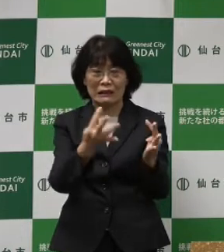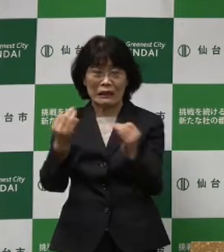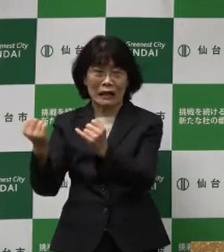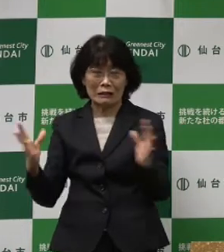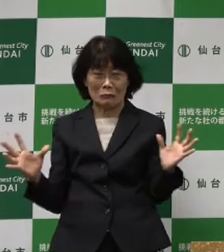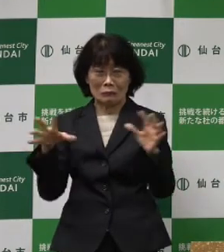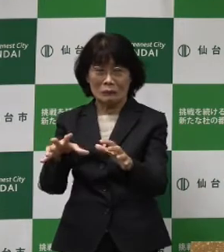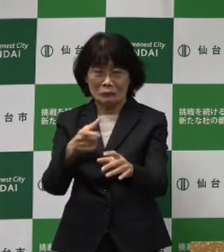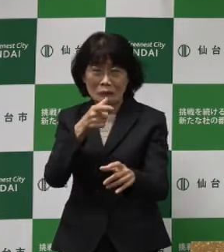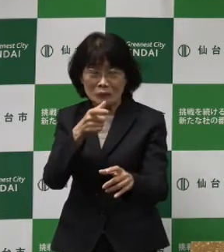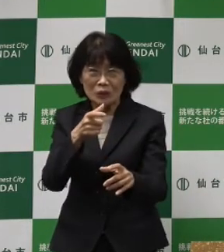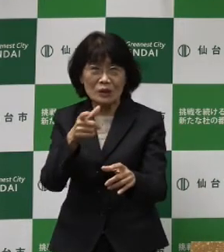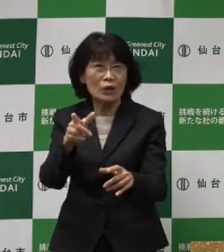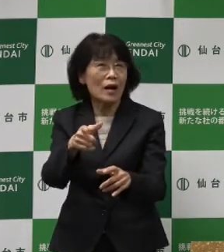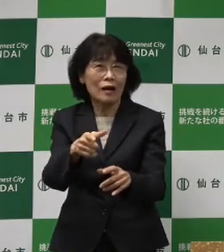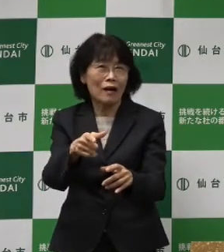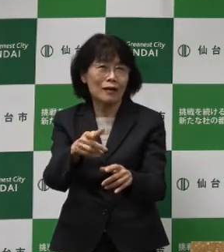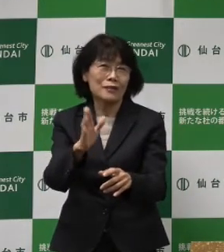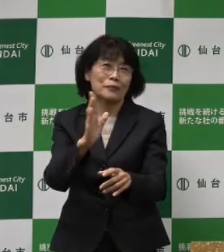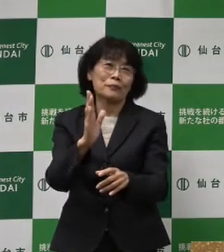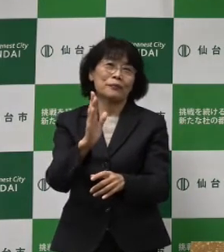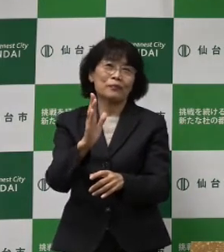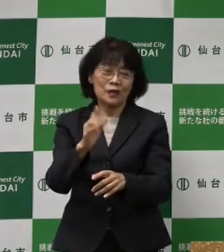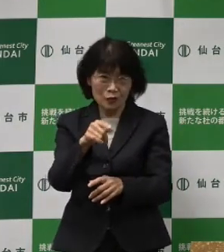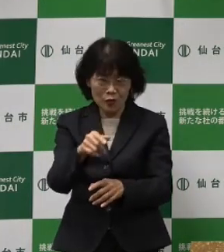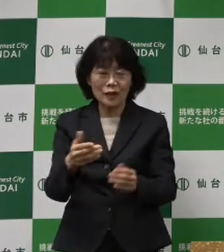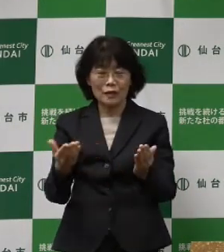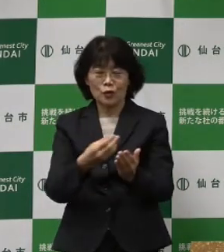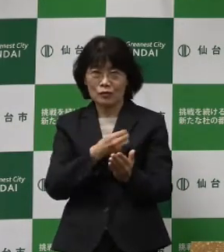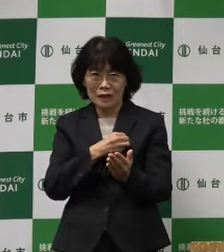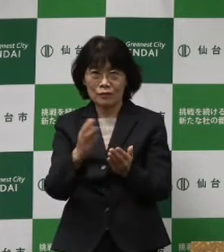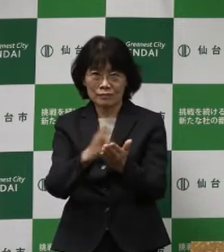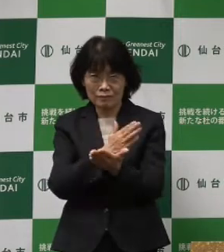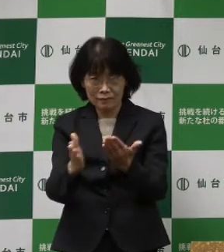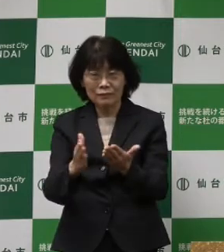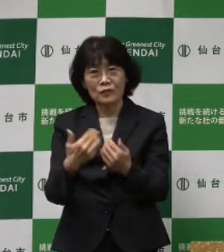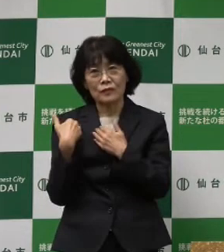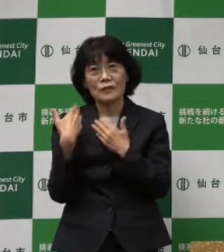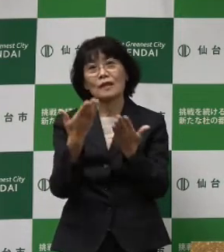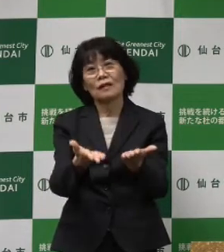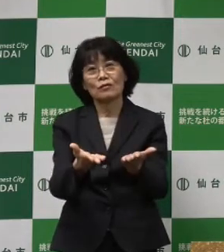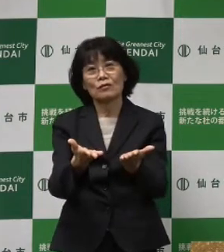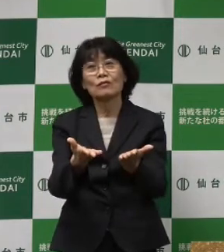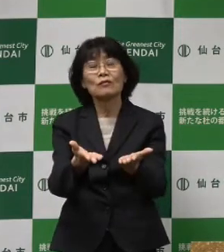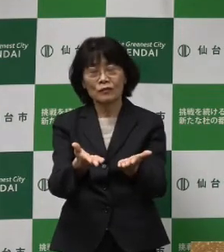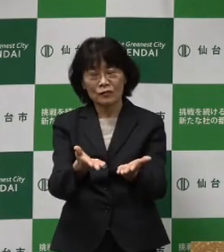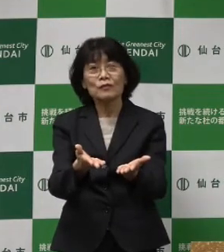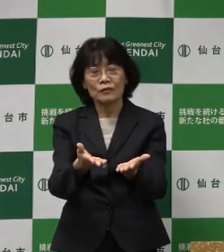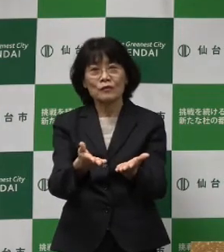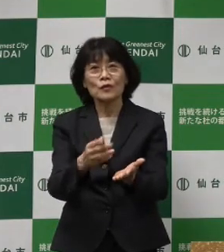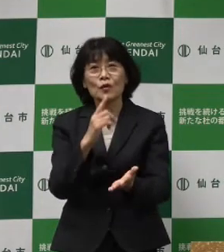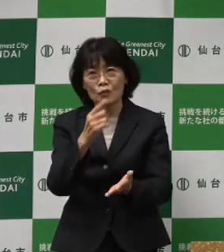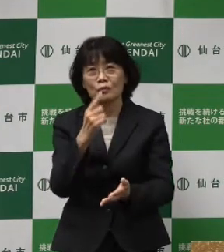たそれも違ってくるかもしれませんし、そこは職員に任せるしかないなというのが私の